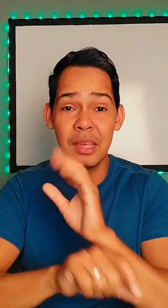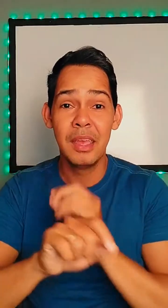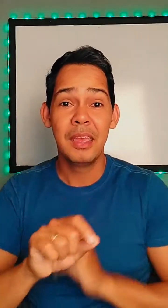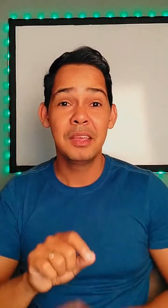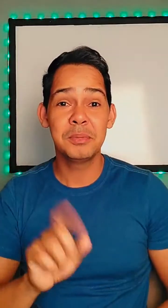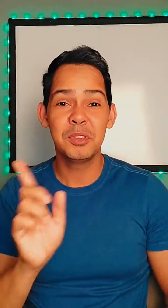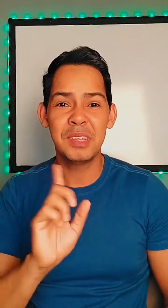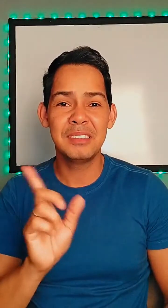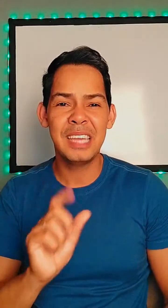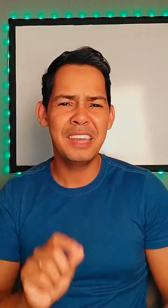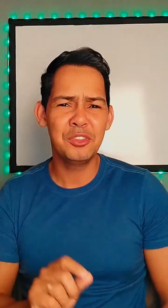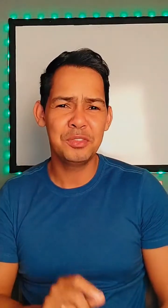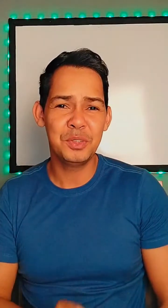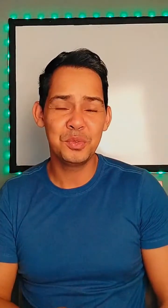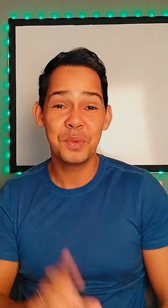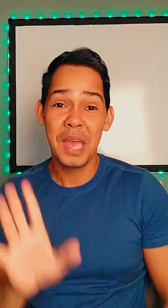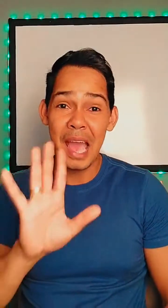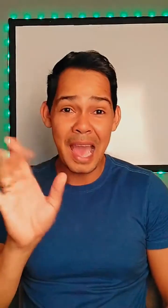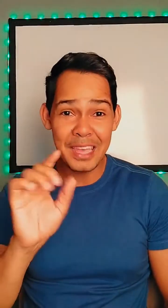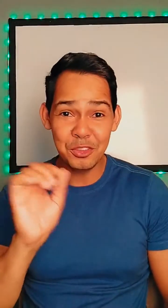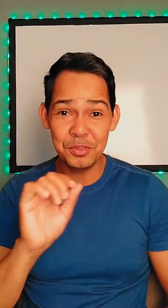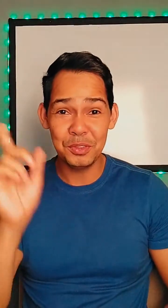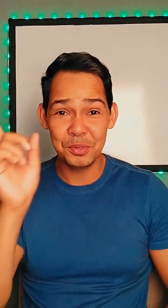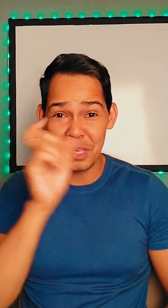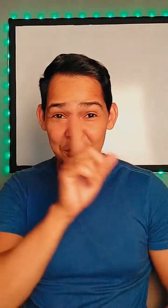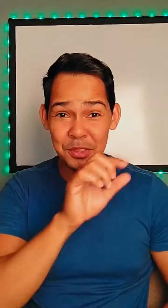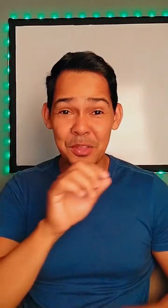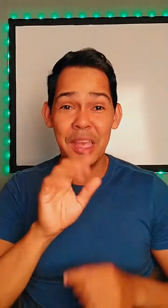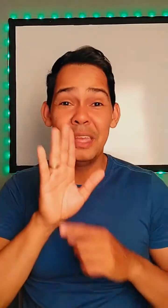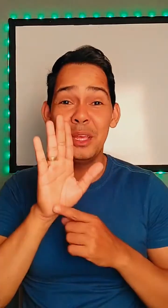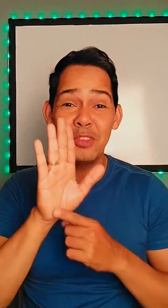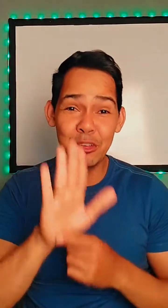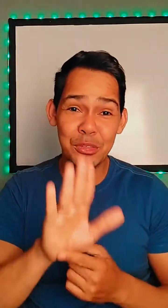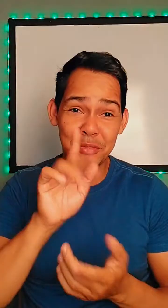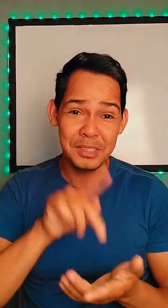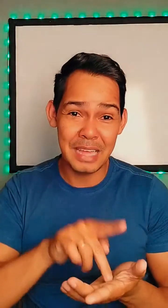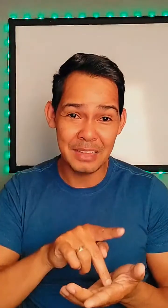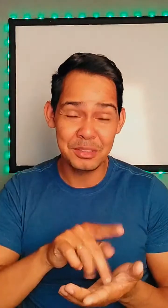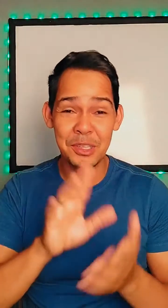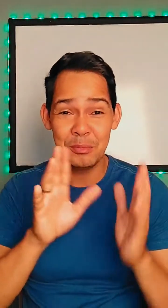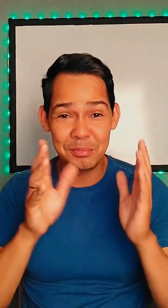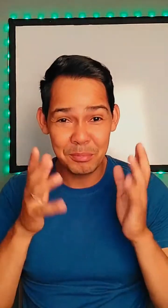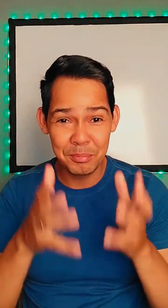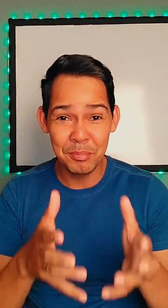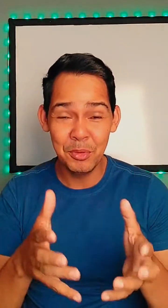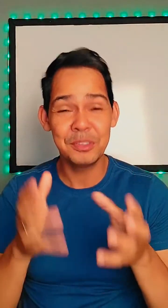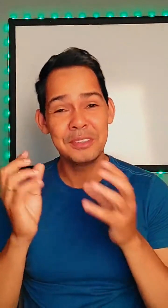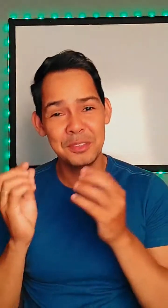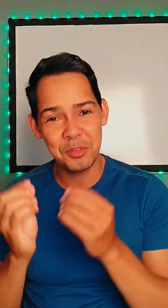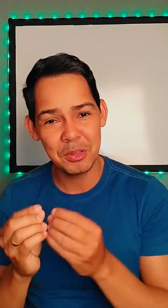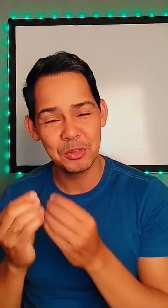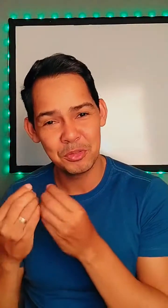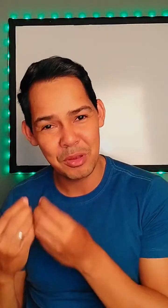e as pessoas falam assim, é difícil, é difícil, e ninguém te ajuda de verdade. Então, busca essas informações de uma fonte